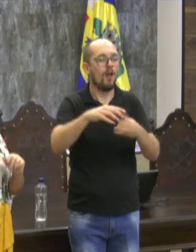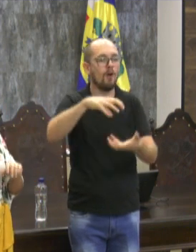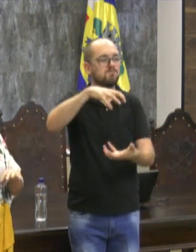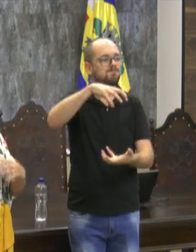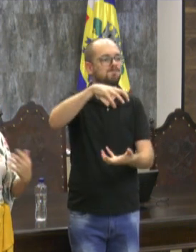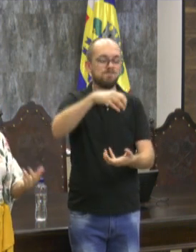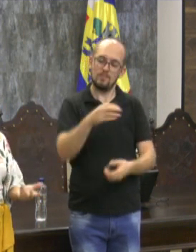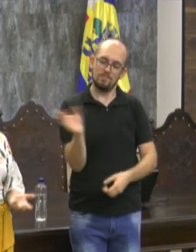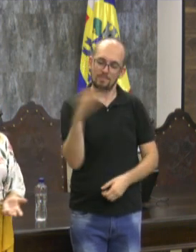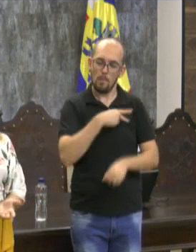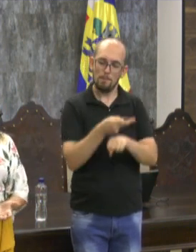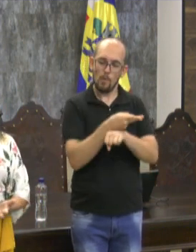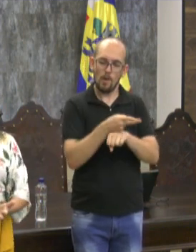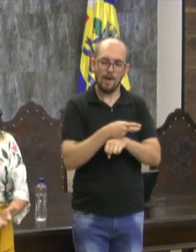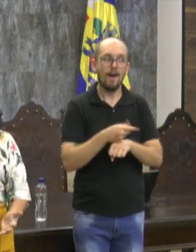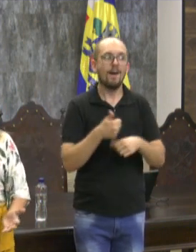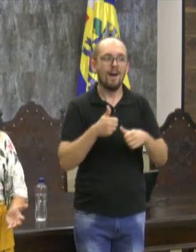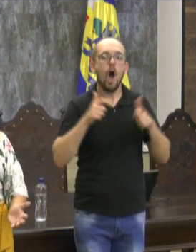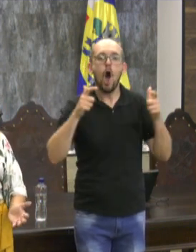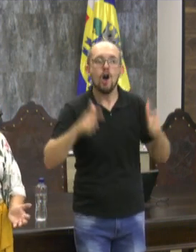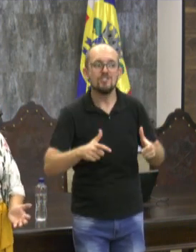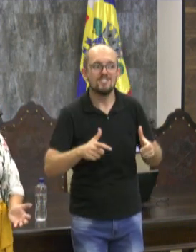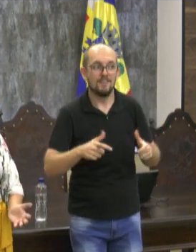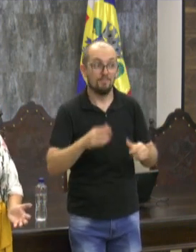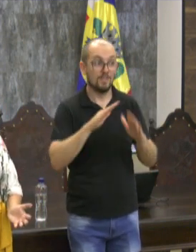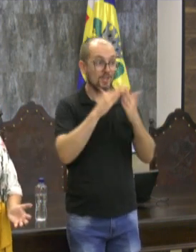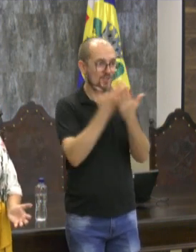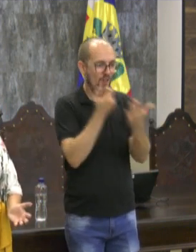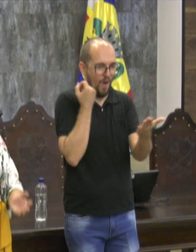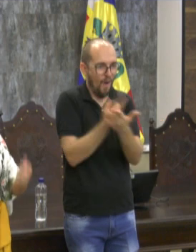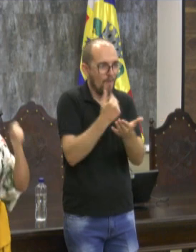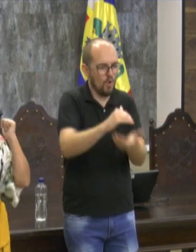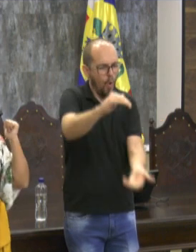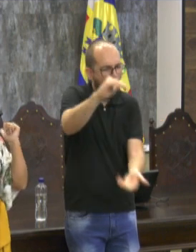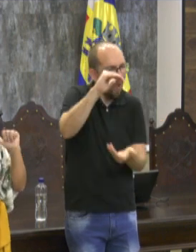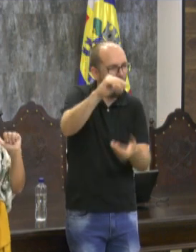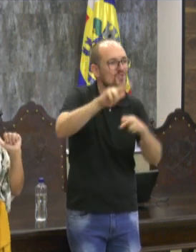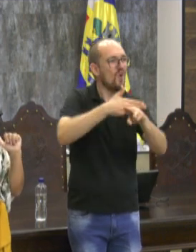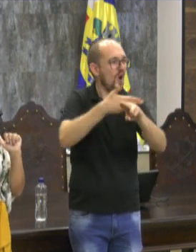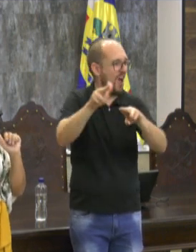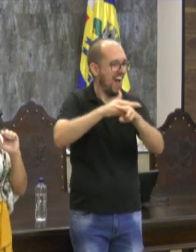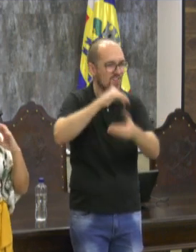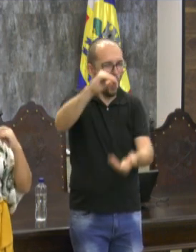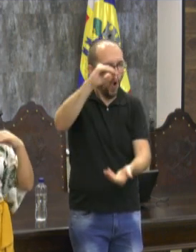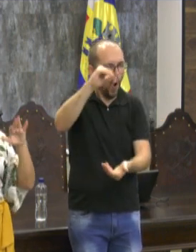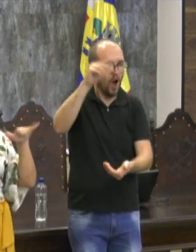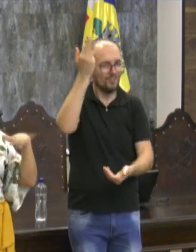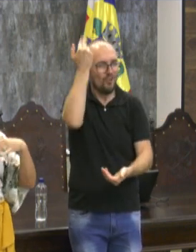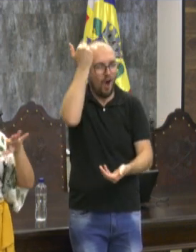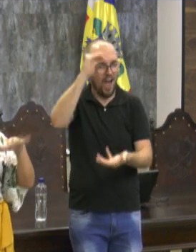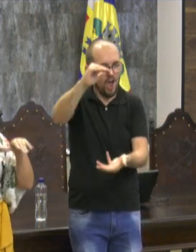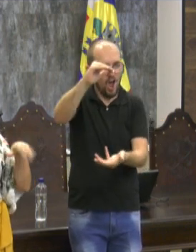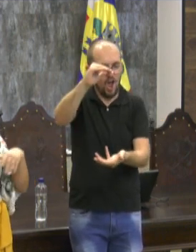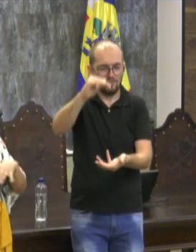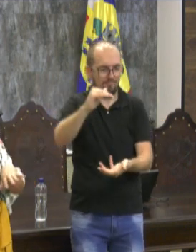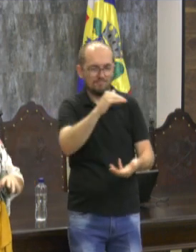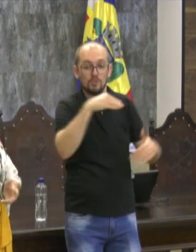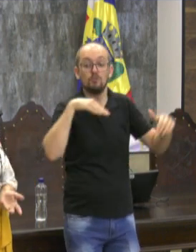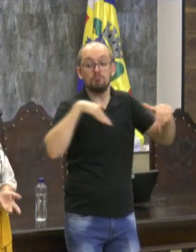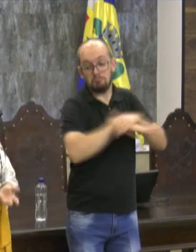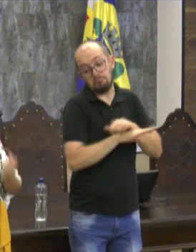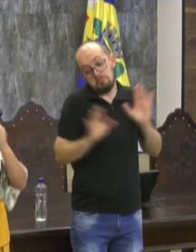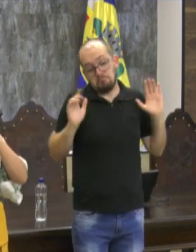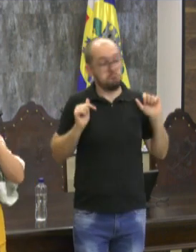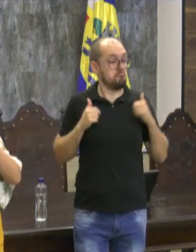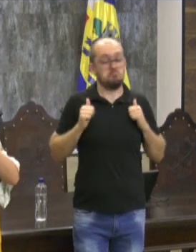daí fazemos a partilha. Então, a escola compra um ovo bem grande para cada sala, e o professor de inglês, ele vai dando as pistas e as crianças têm que